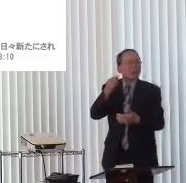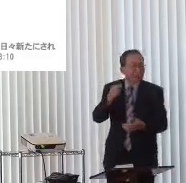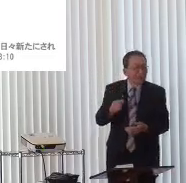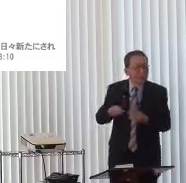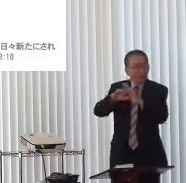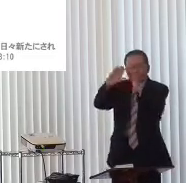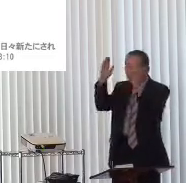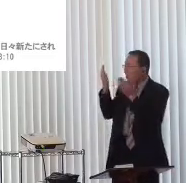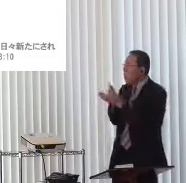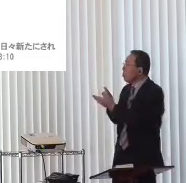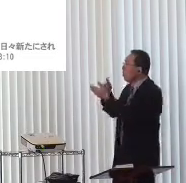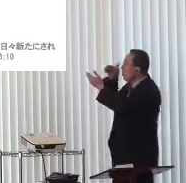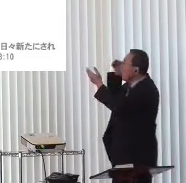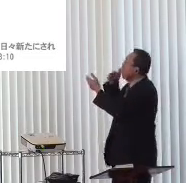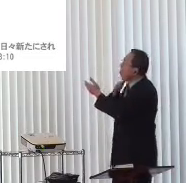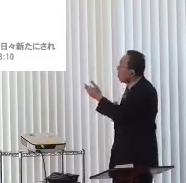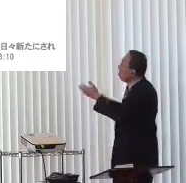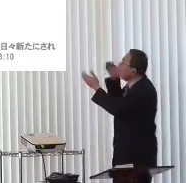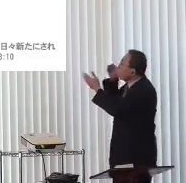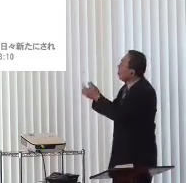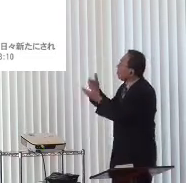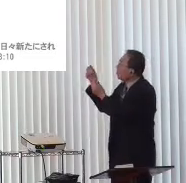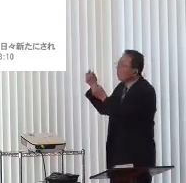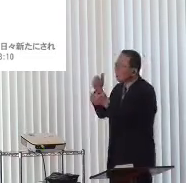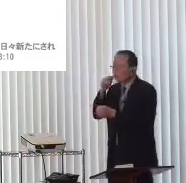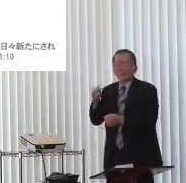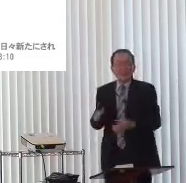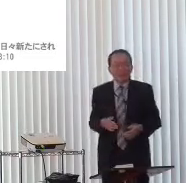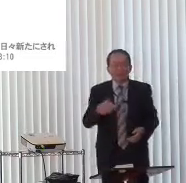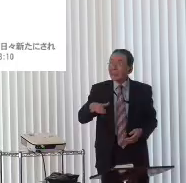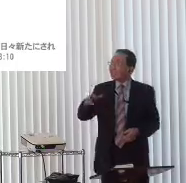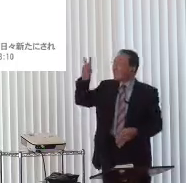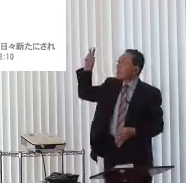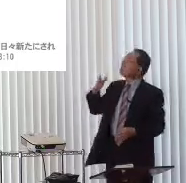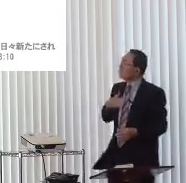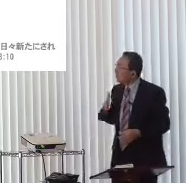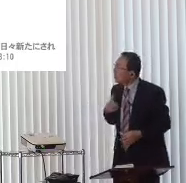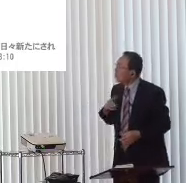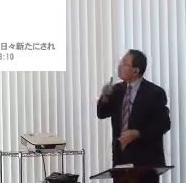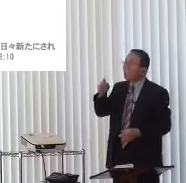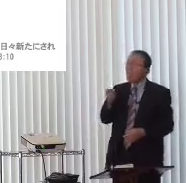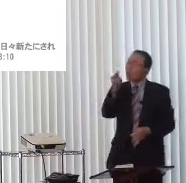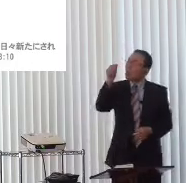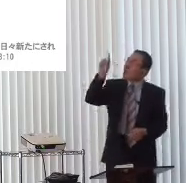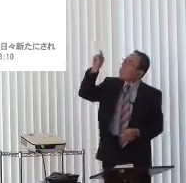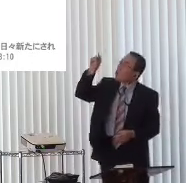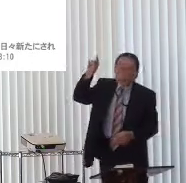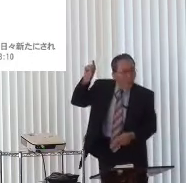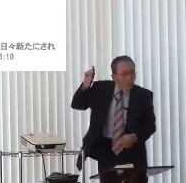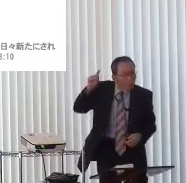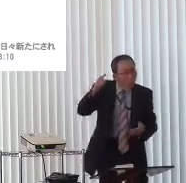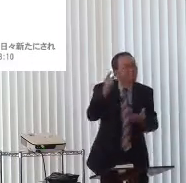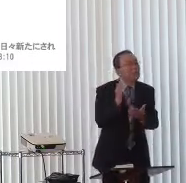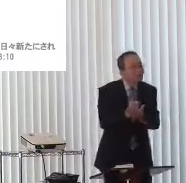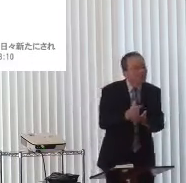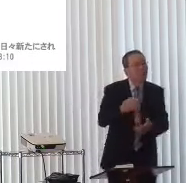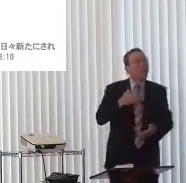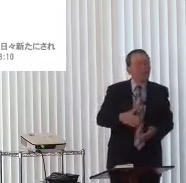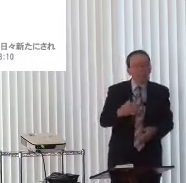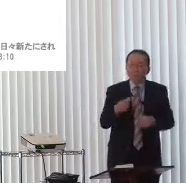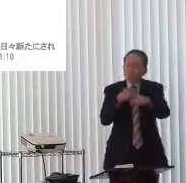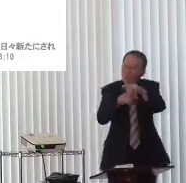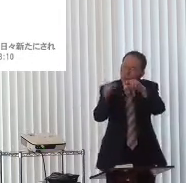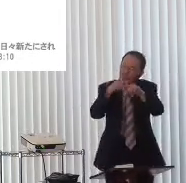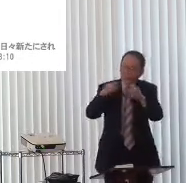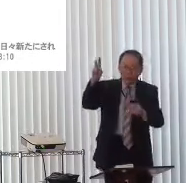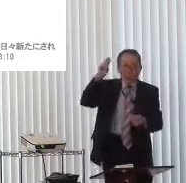私たちが神を知っていることは本当にごくごくわずか一部です。皆さんぜひそのことに気づいてください。もっともっと神